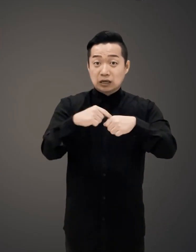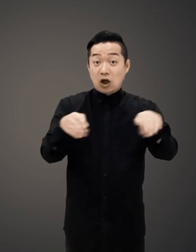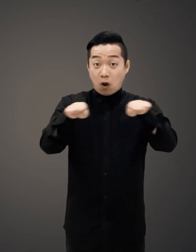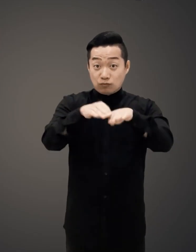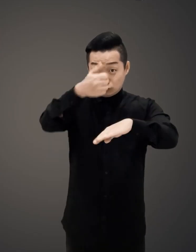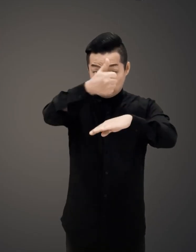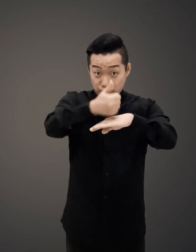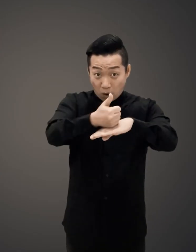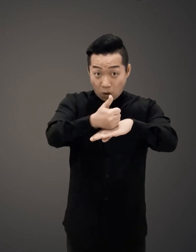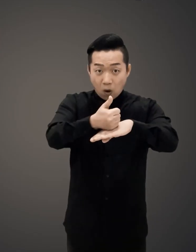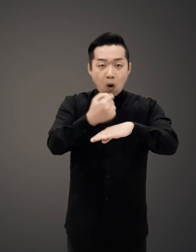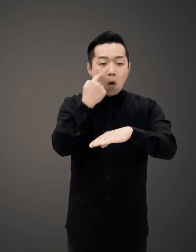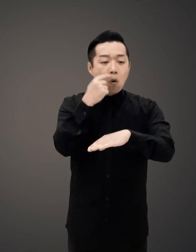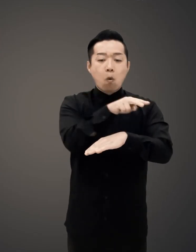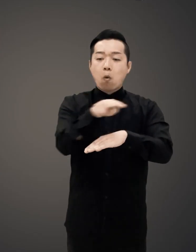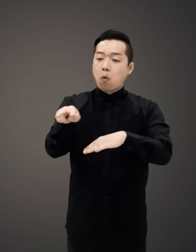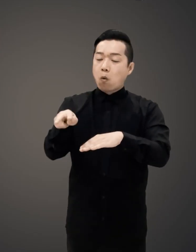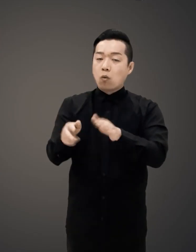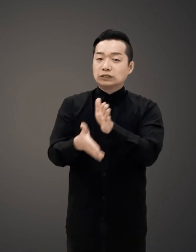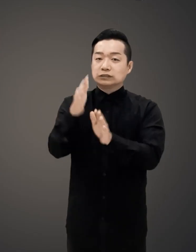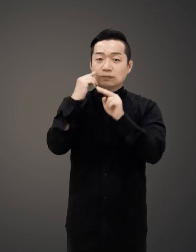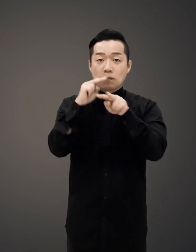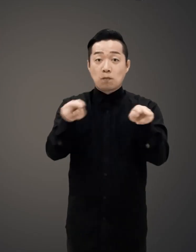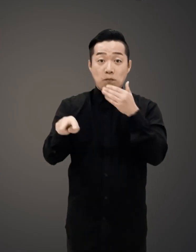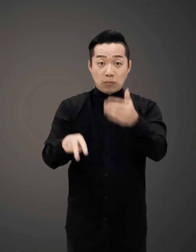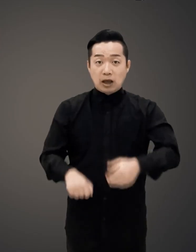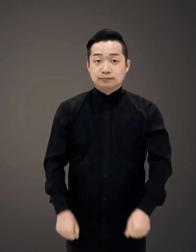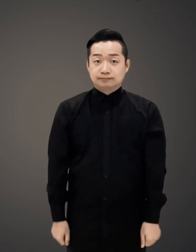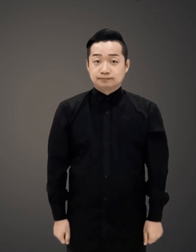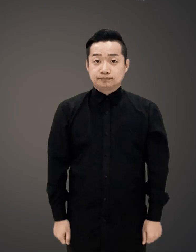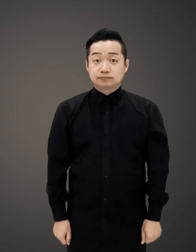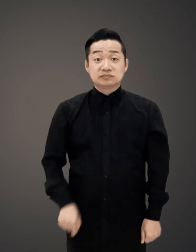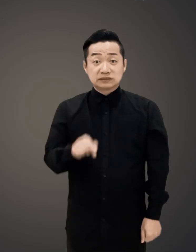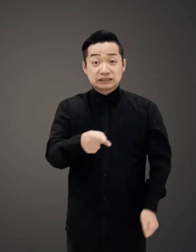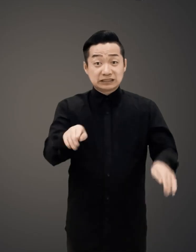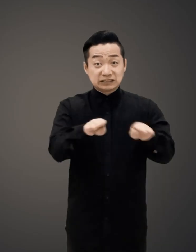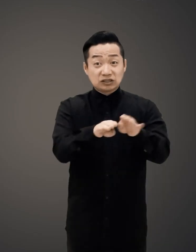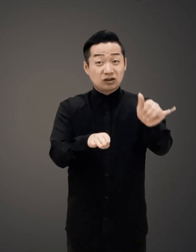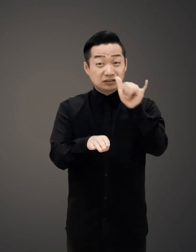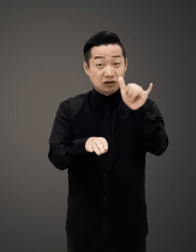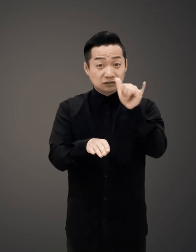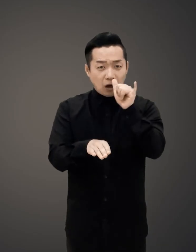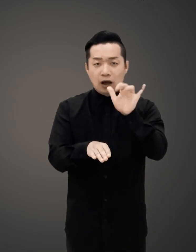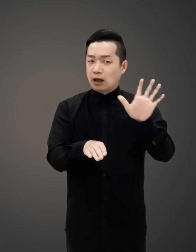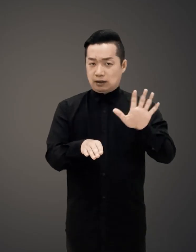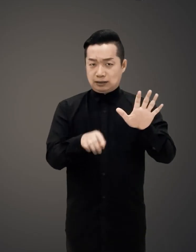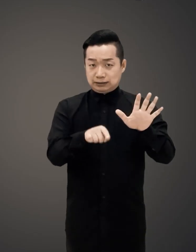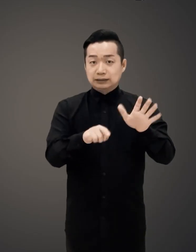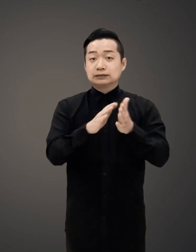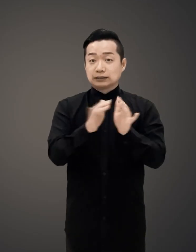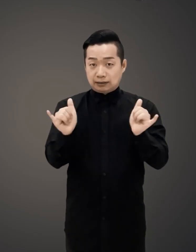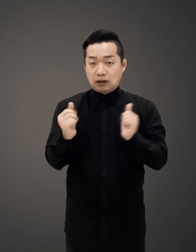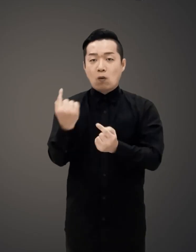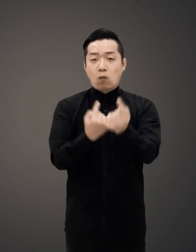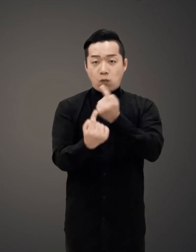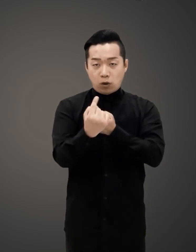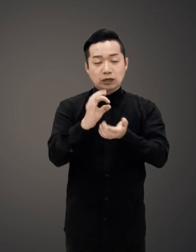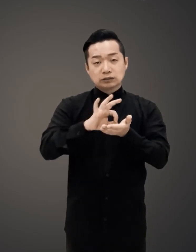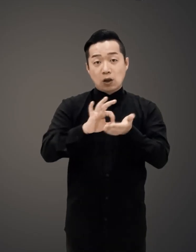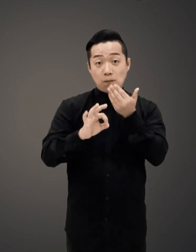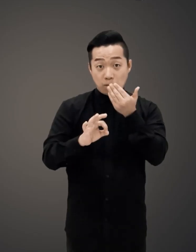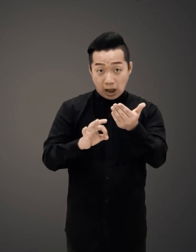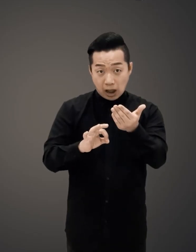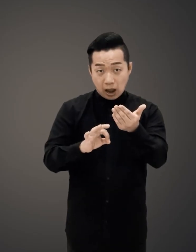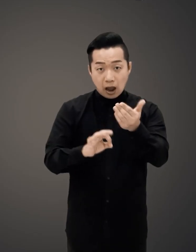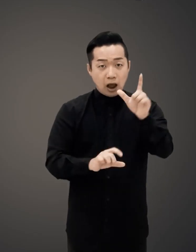올라가서 바르셀로나 도시 전체를 내려다 볼 수 있습니다. 이거는 단지 시설이 있다는 게 아니라 그 시설에 사람들이 어떻게 활용될 수 있는지